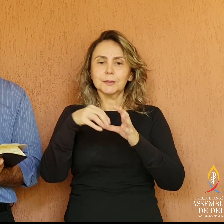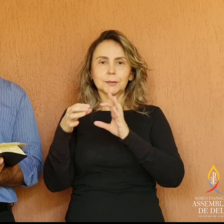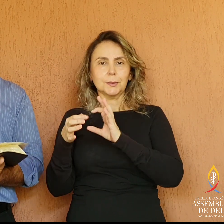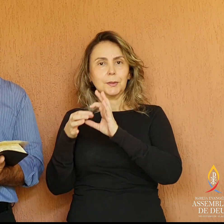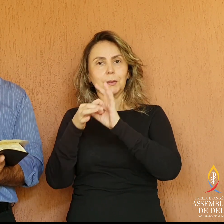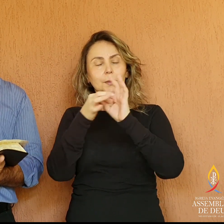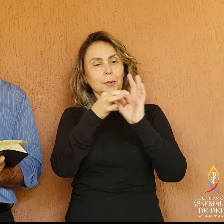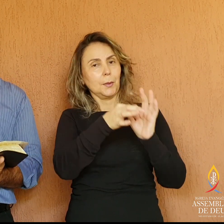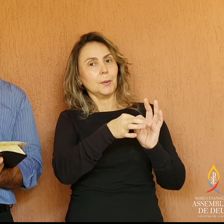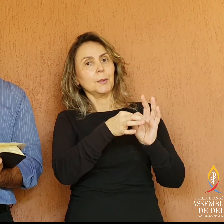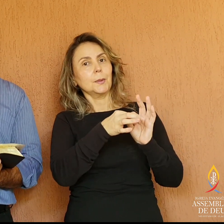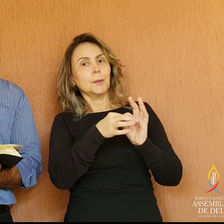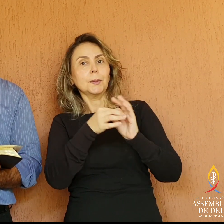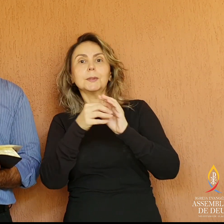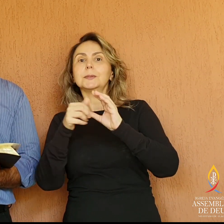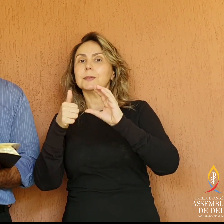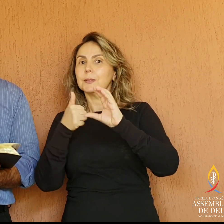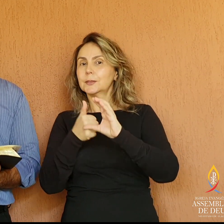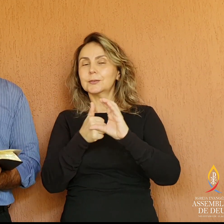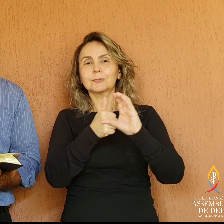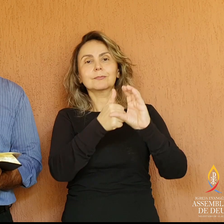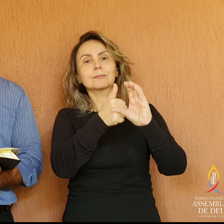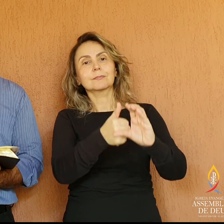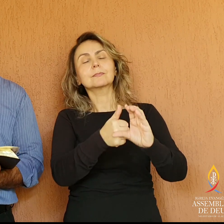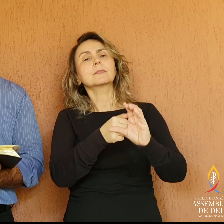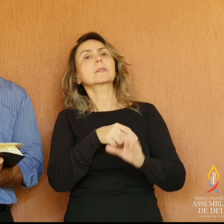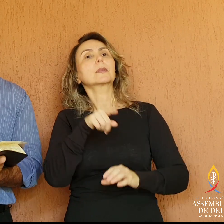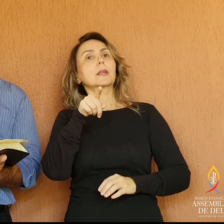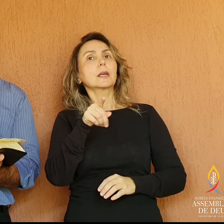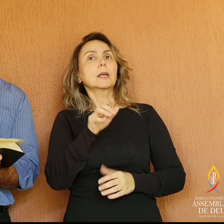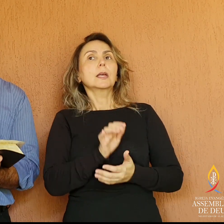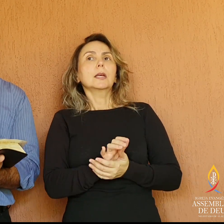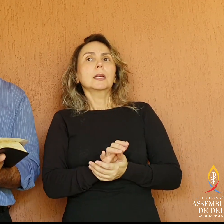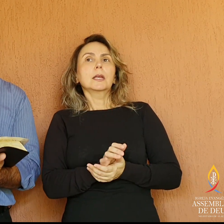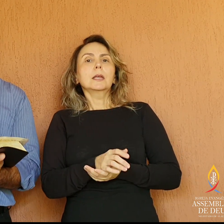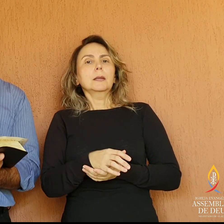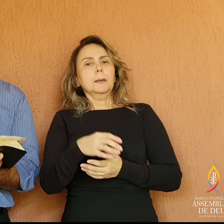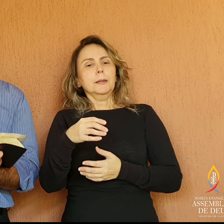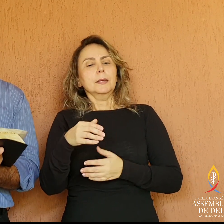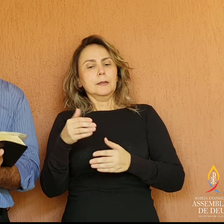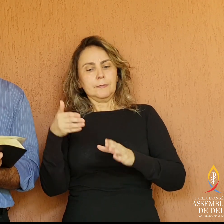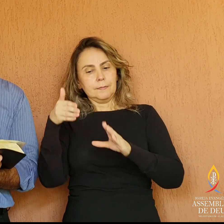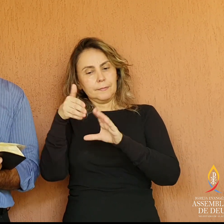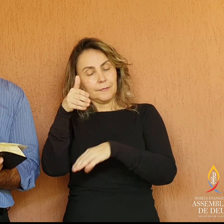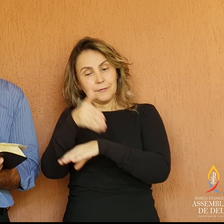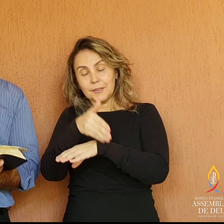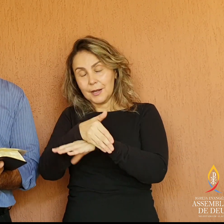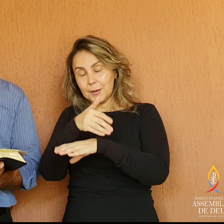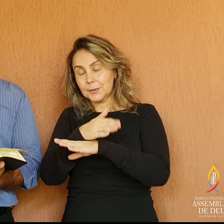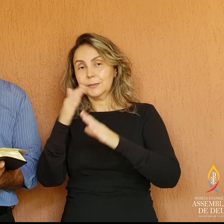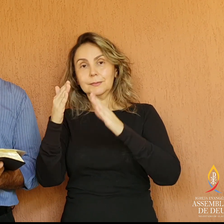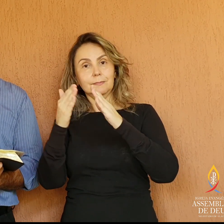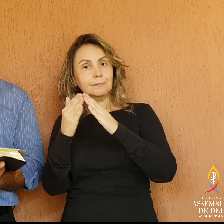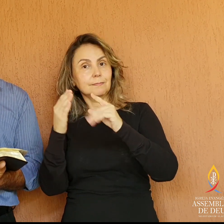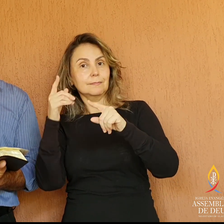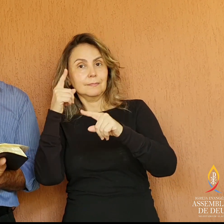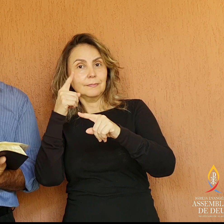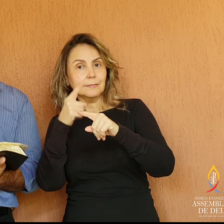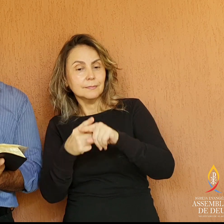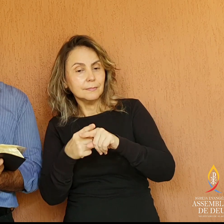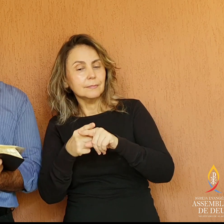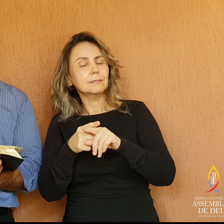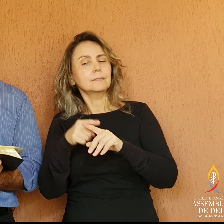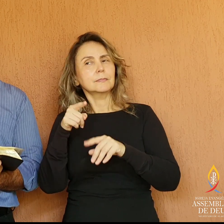as palavras que você vai ouvir dentro da igreja, as palavras que tem contido na Bíblia, vai fazer mudar o